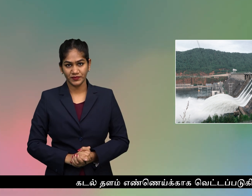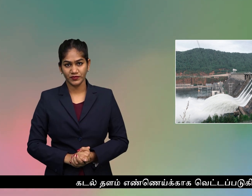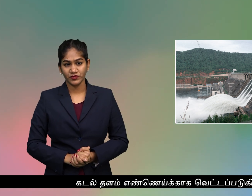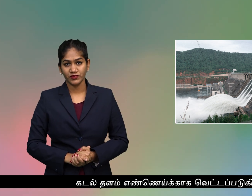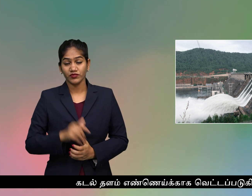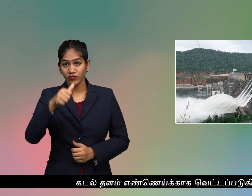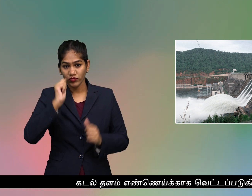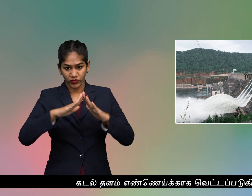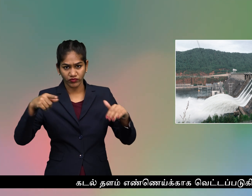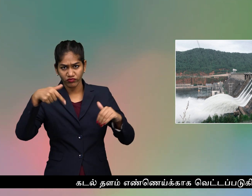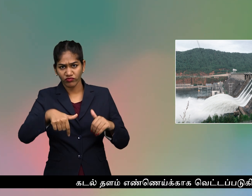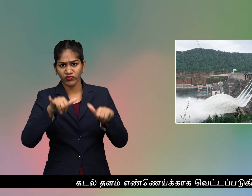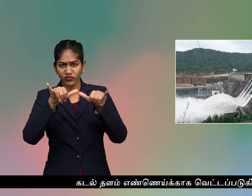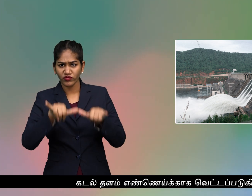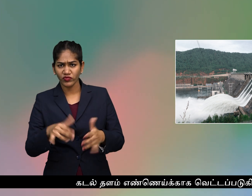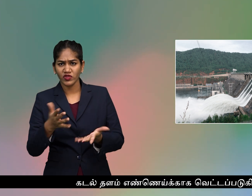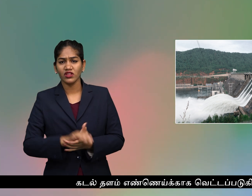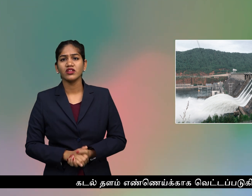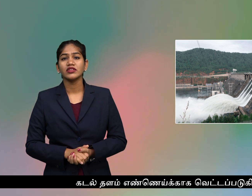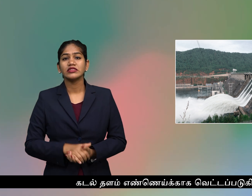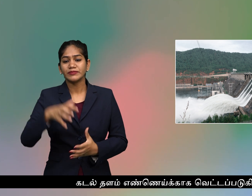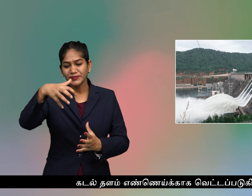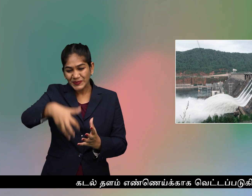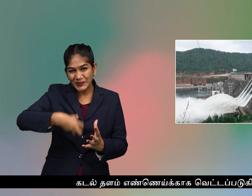கடல் தளம் எண்ணெய்க்காக வெட்டப்படுகிறது.